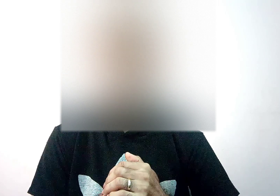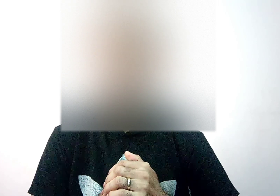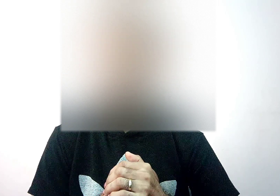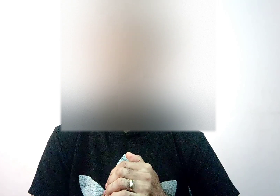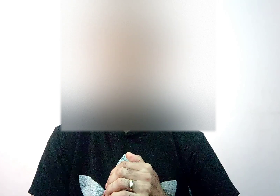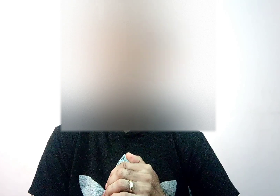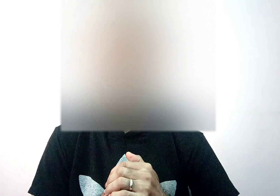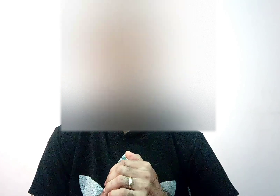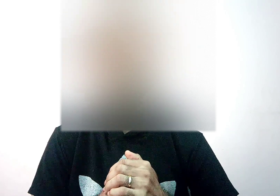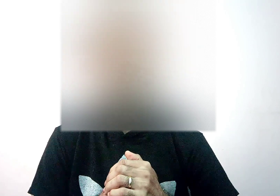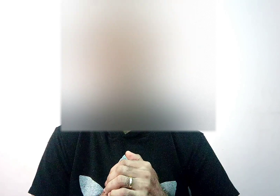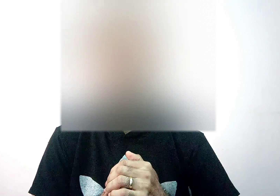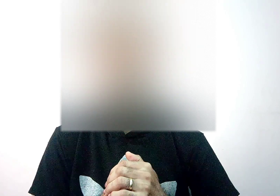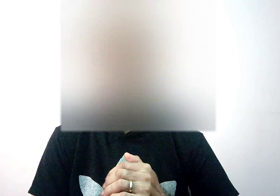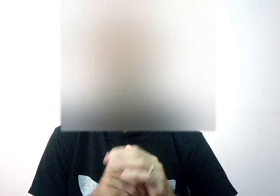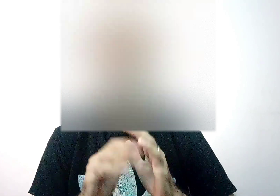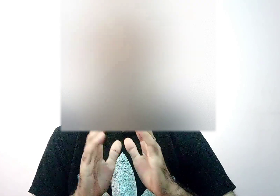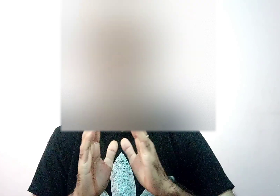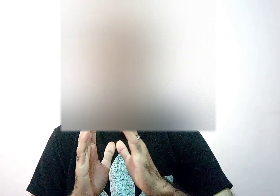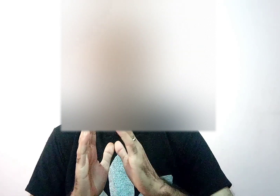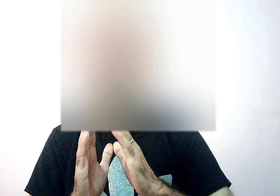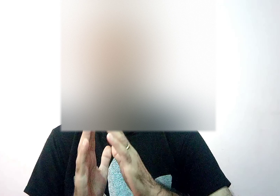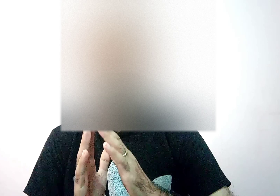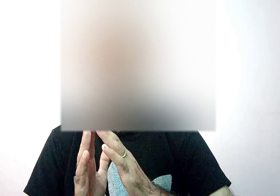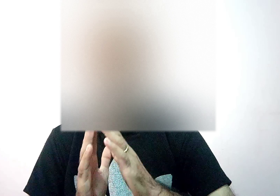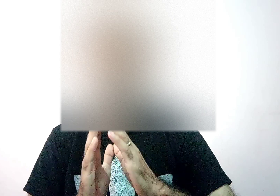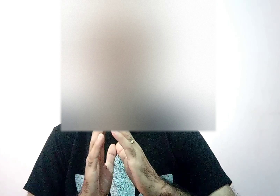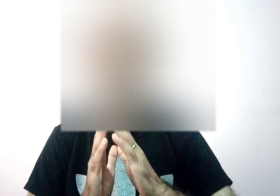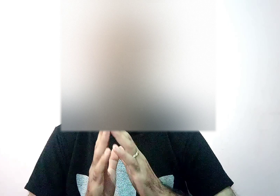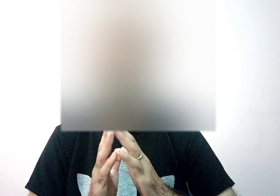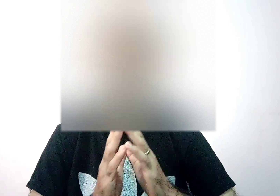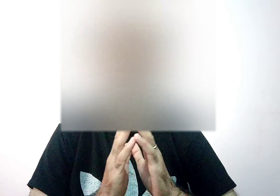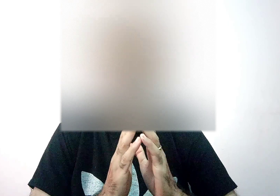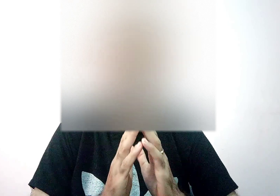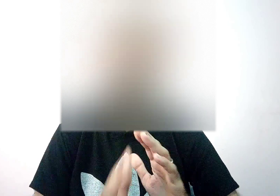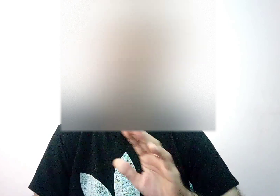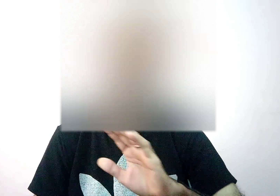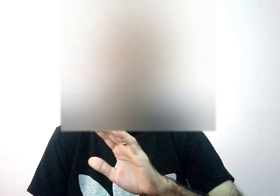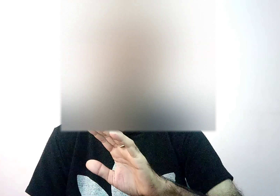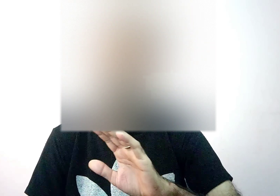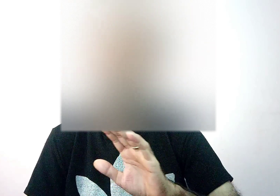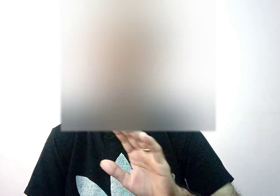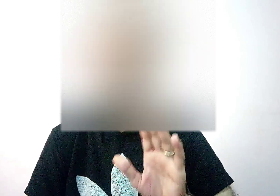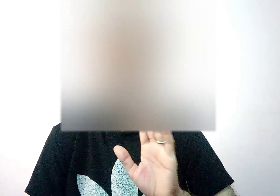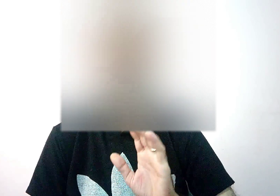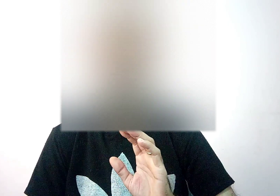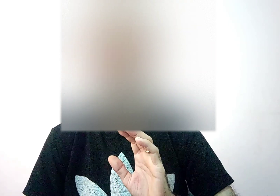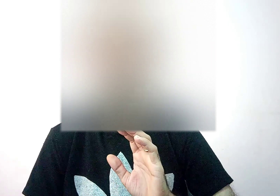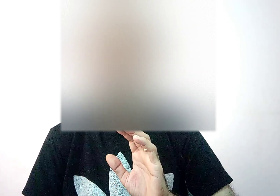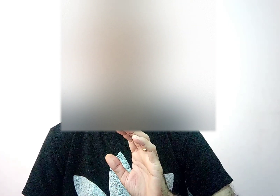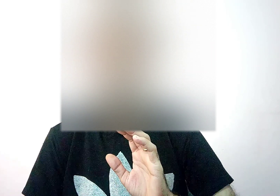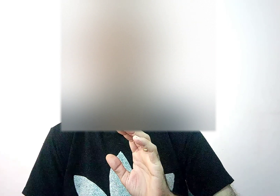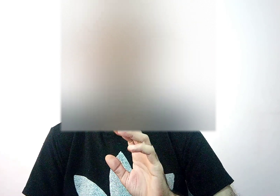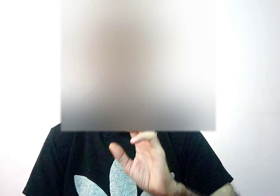المرشح الامريكي جو بايدن في انتخابات الولايات المتحده الامريكيه واللي فاز فيها بالتاكيد، واللي